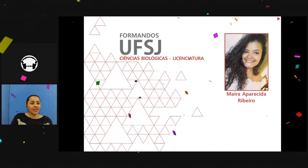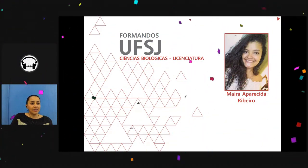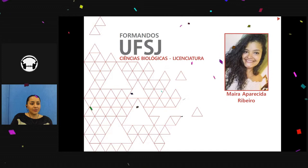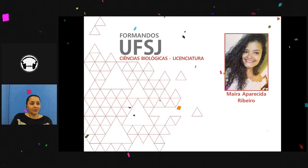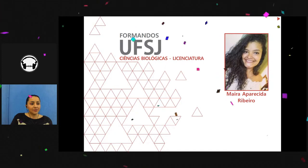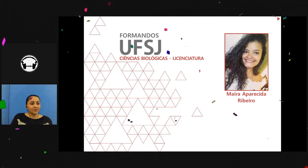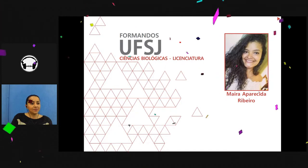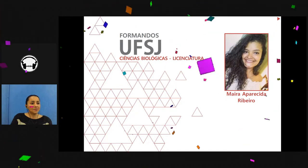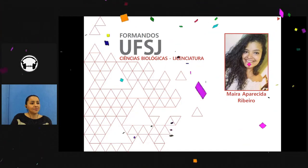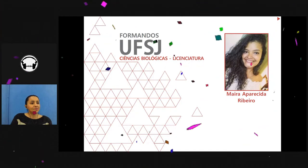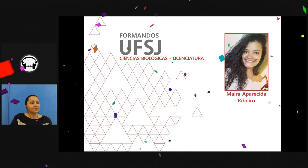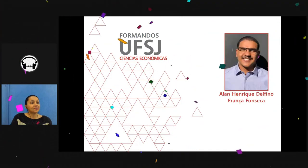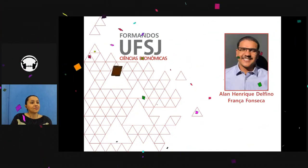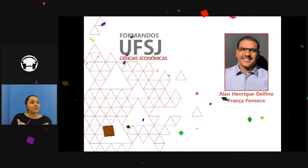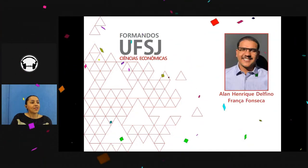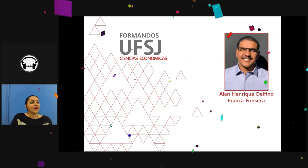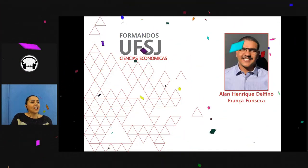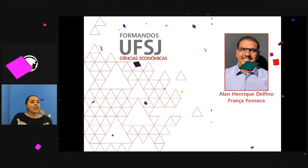Aparecida Ribeiro.